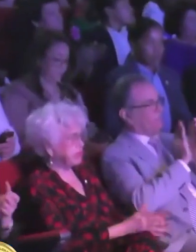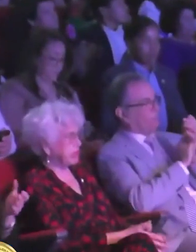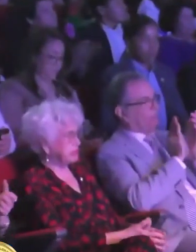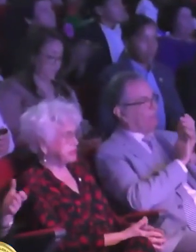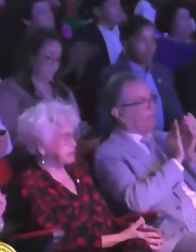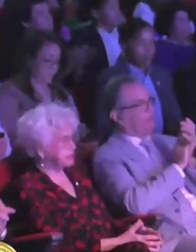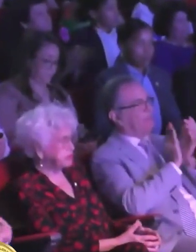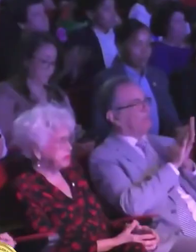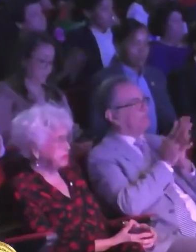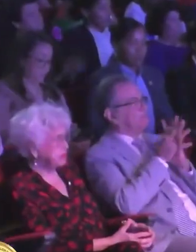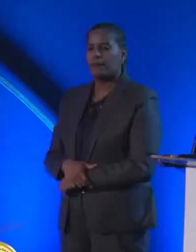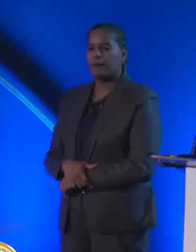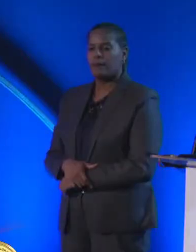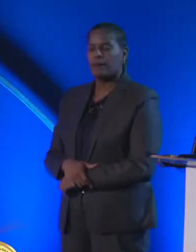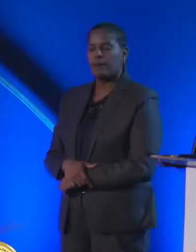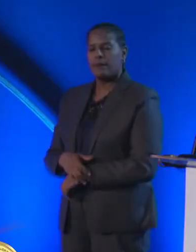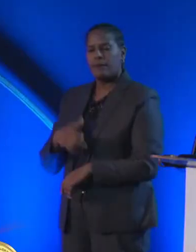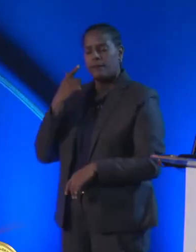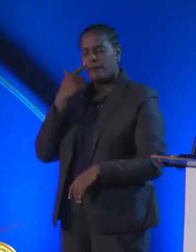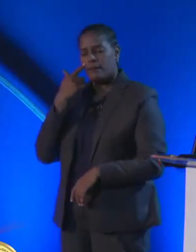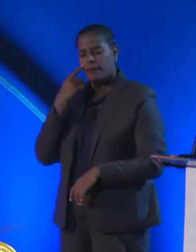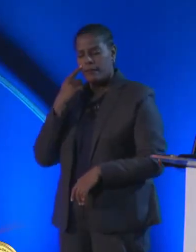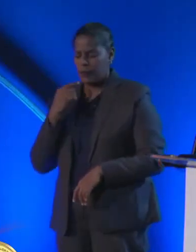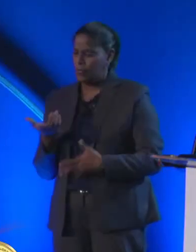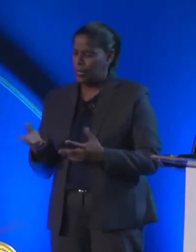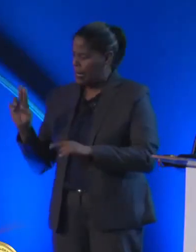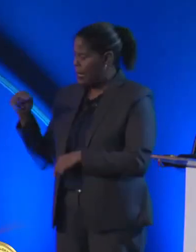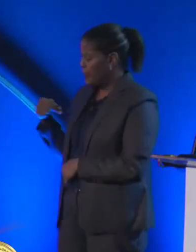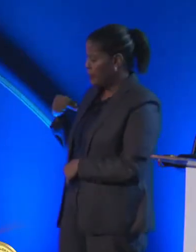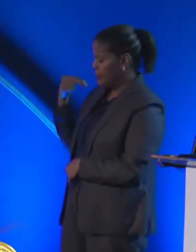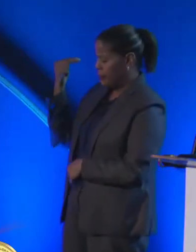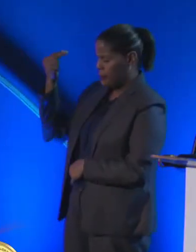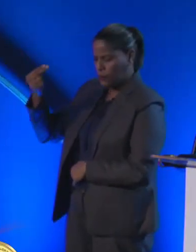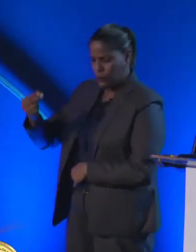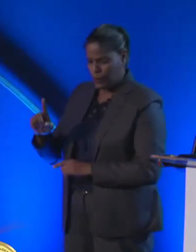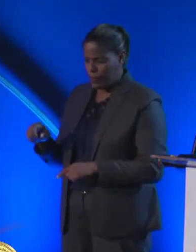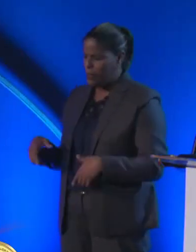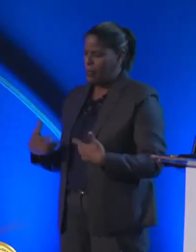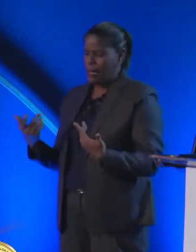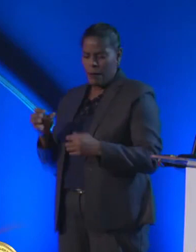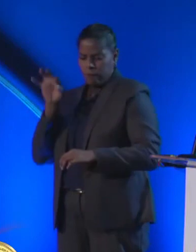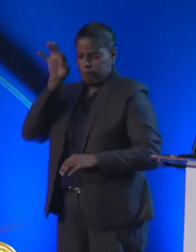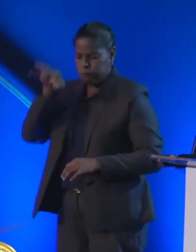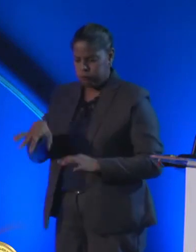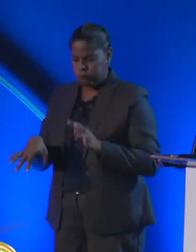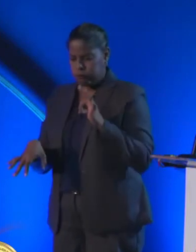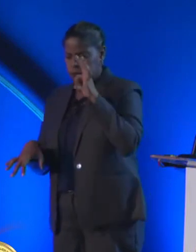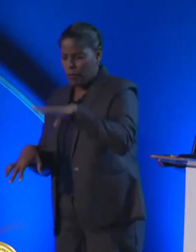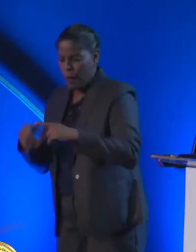equidad reconocer el valor histórico y material de los aportes y